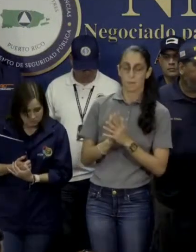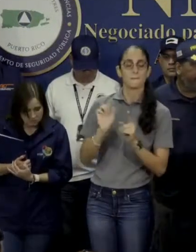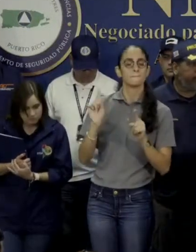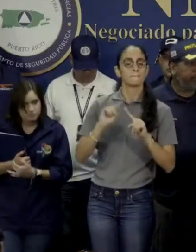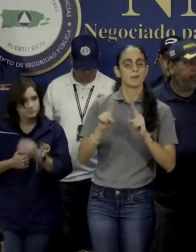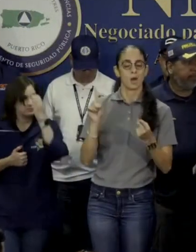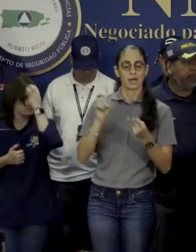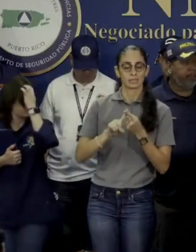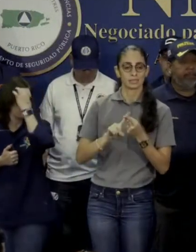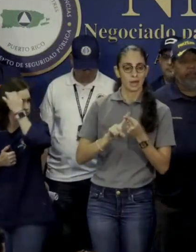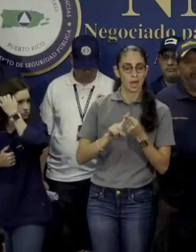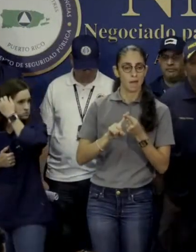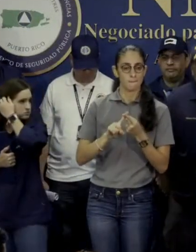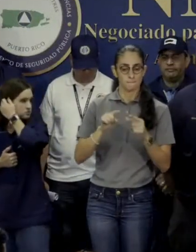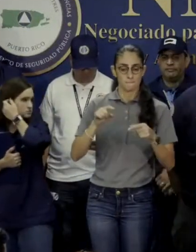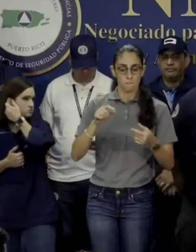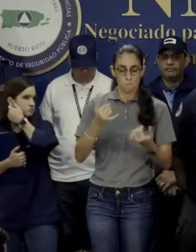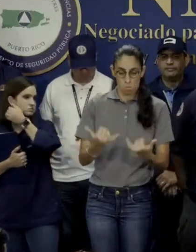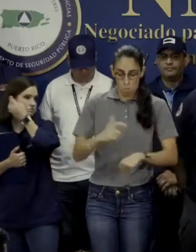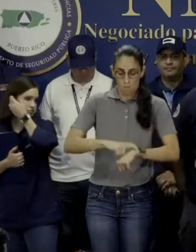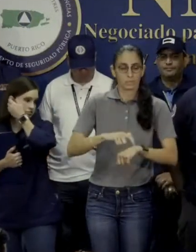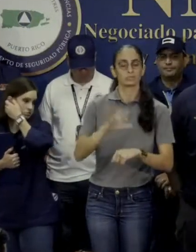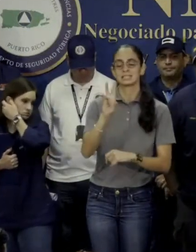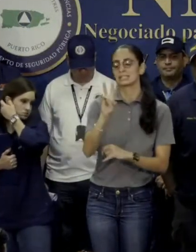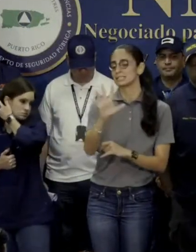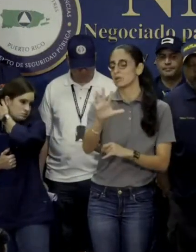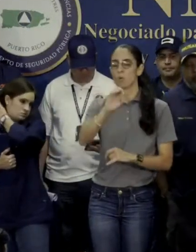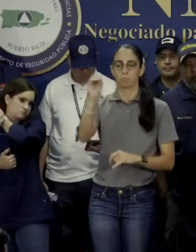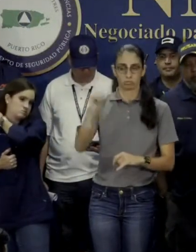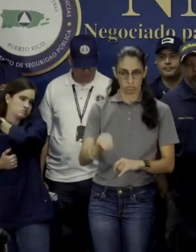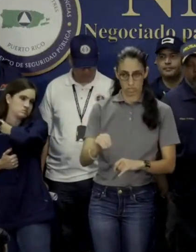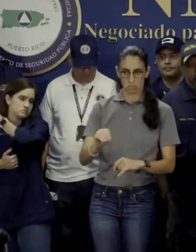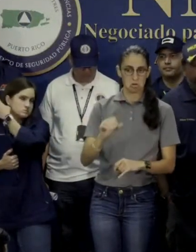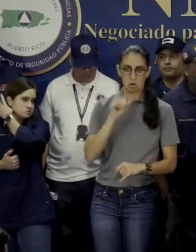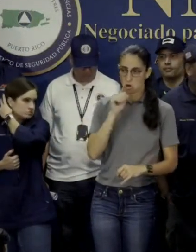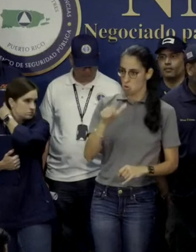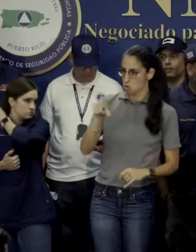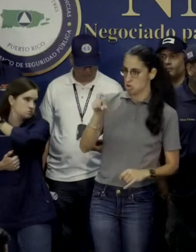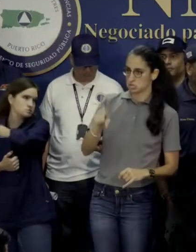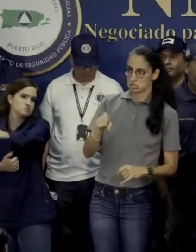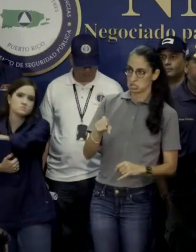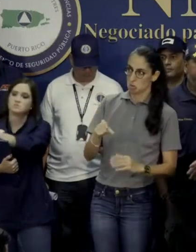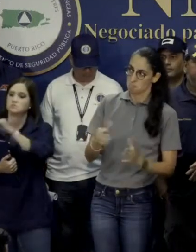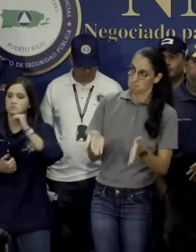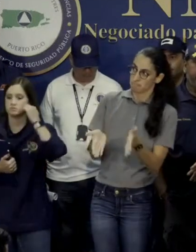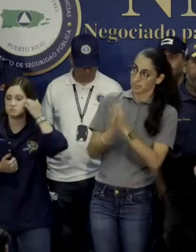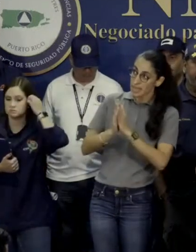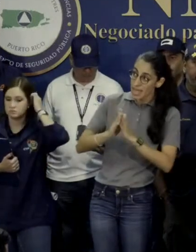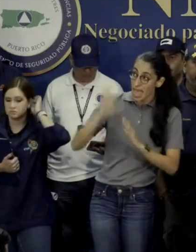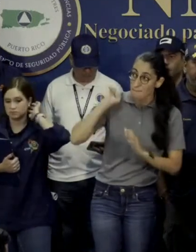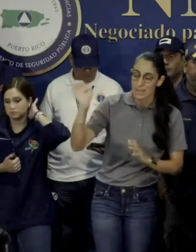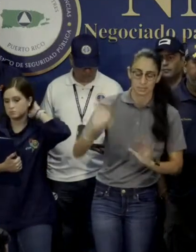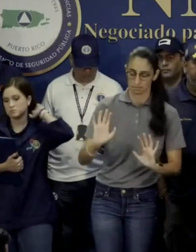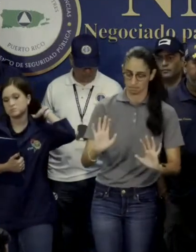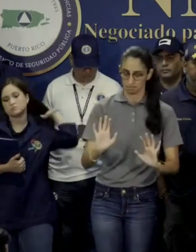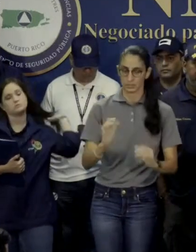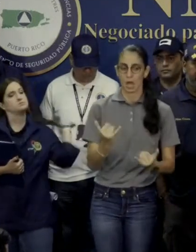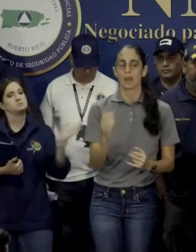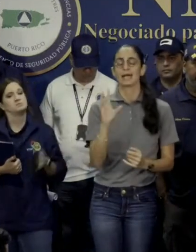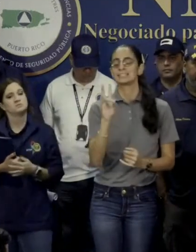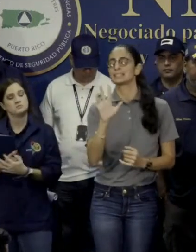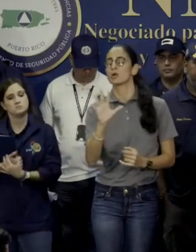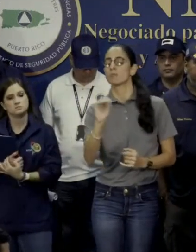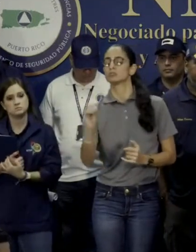el momento estamos en 75. No se descarta ninguna solicitud en el debido momento. Se tiene que justificar, pero sí.